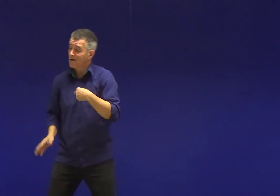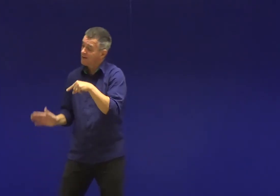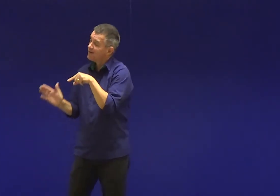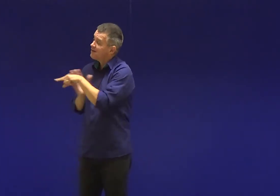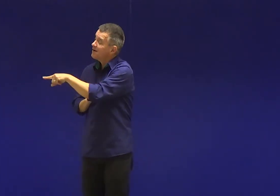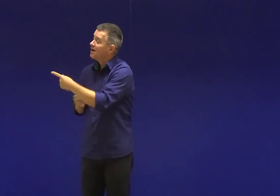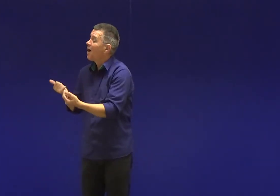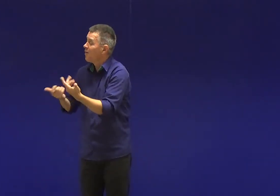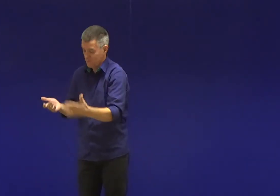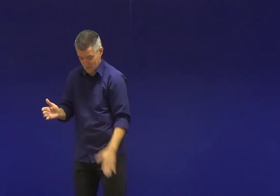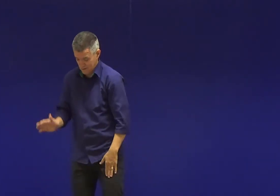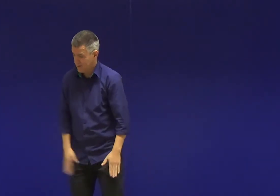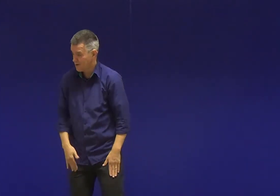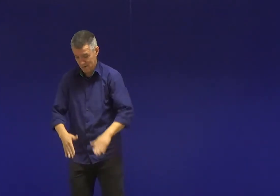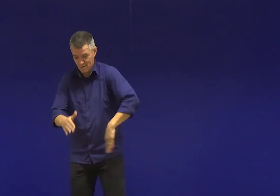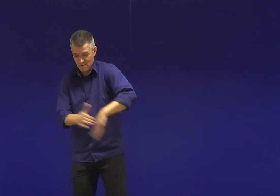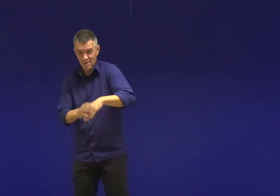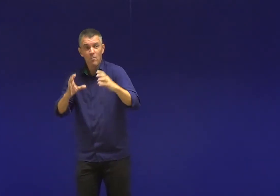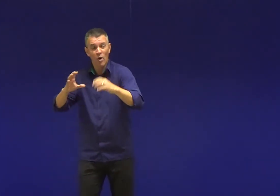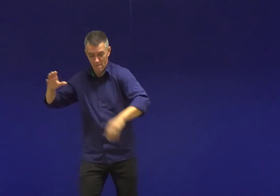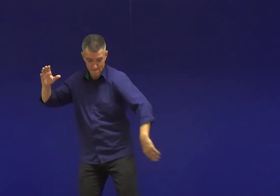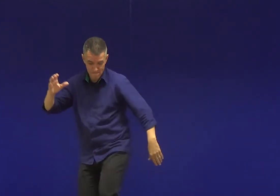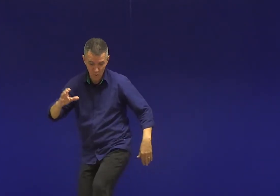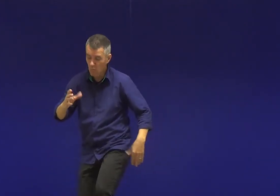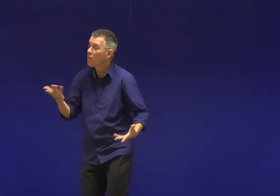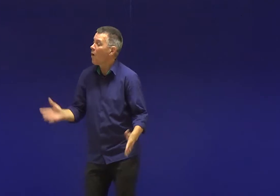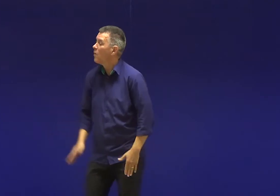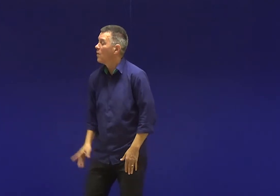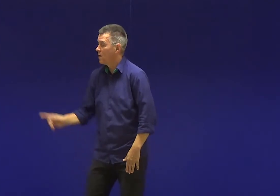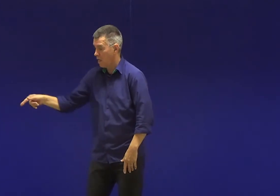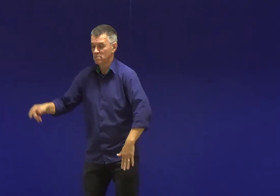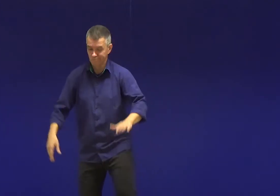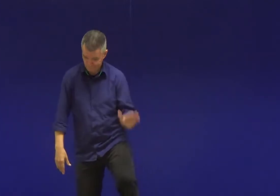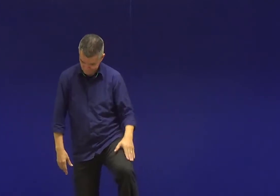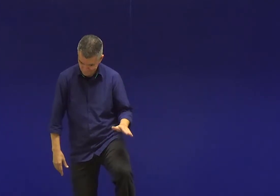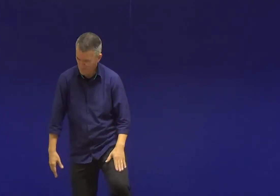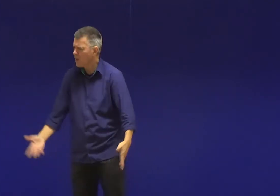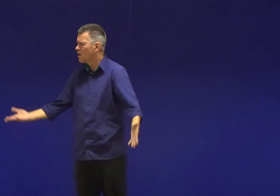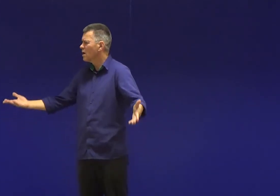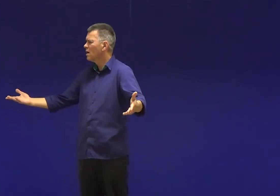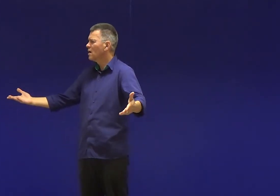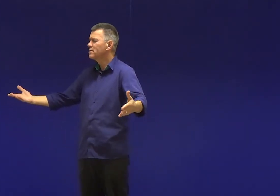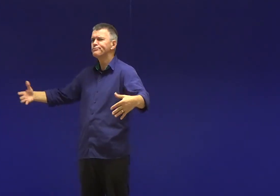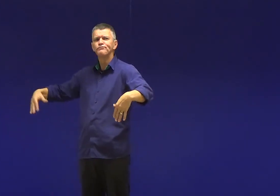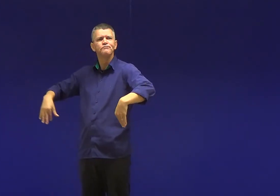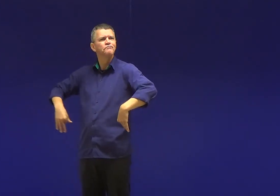Igual, né? Ah, mas quando você joga futebol, qual perna você usa? Ah, eu uso a esquerda.